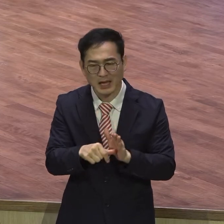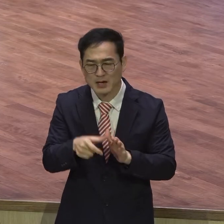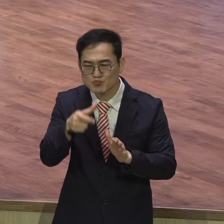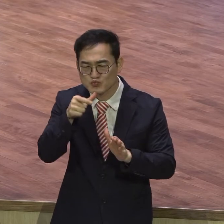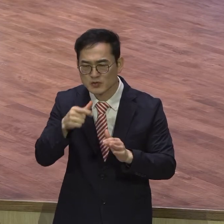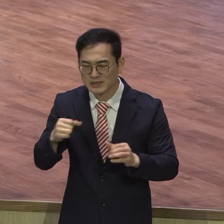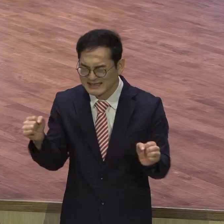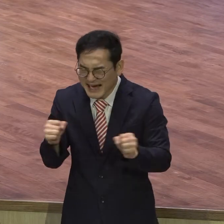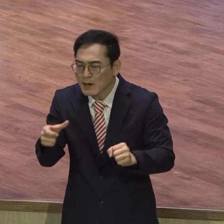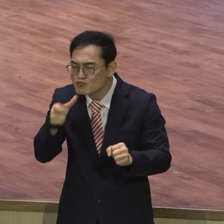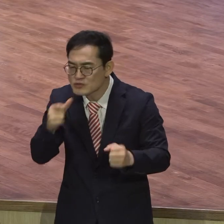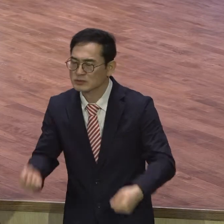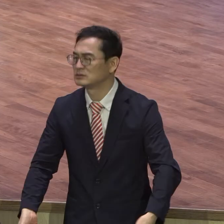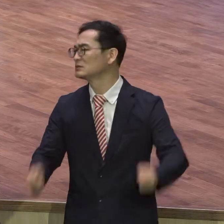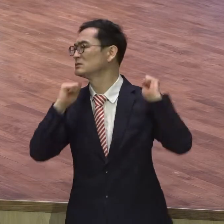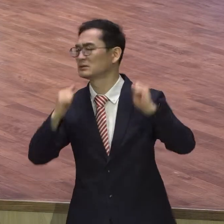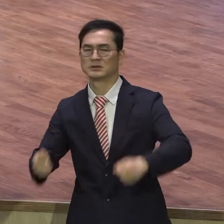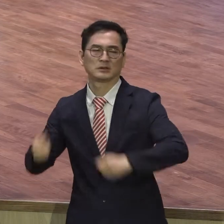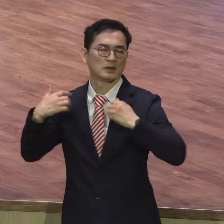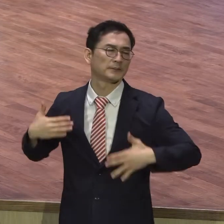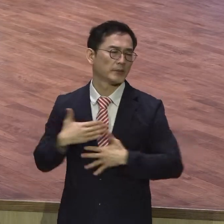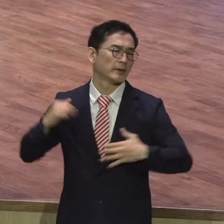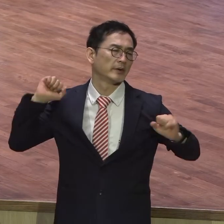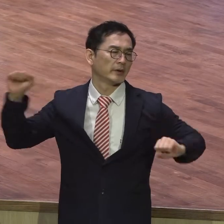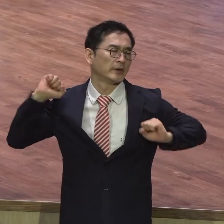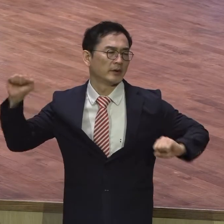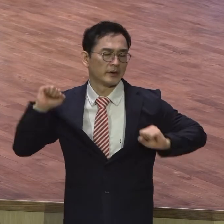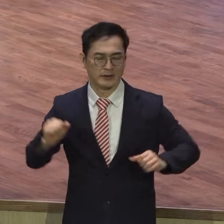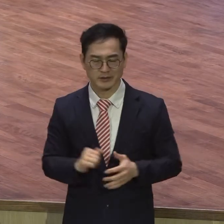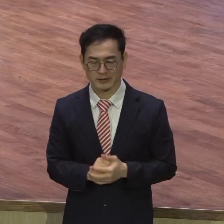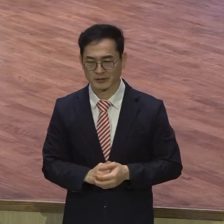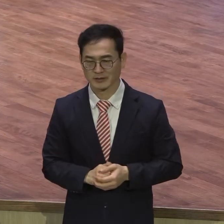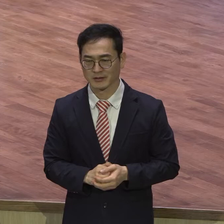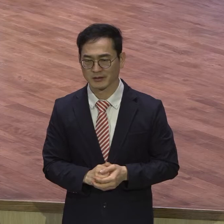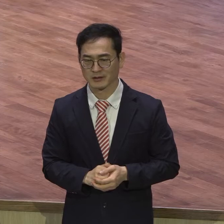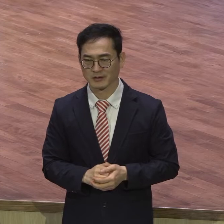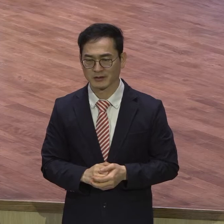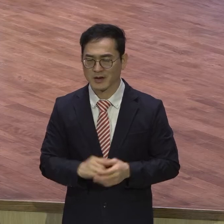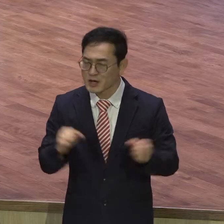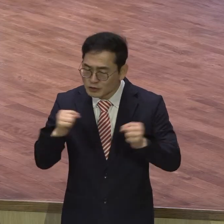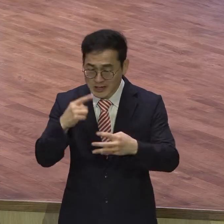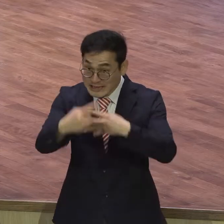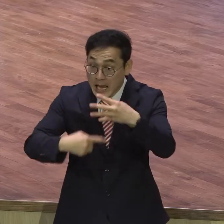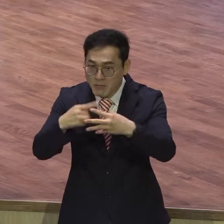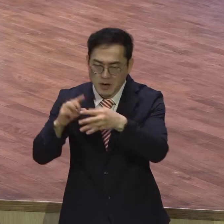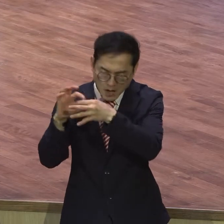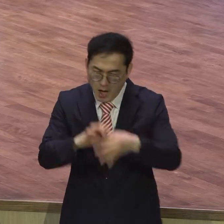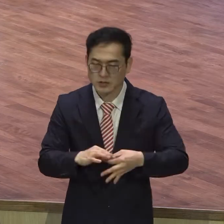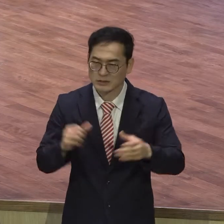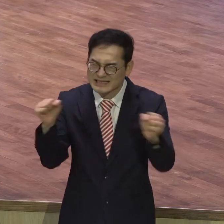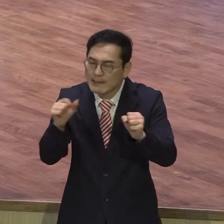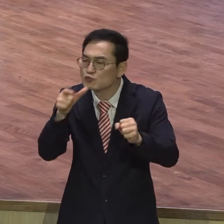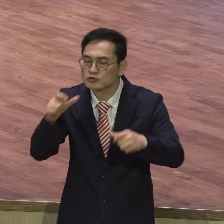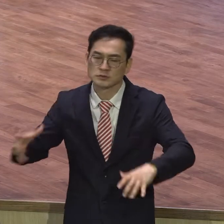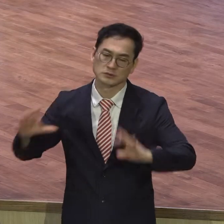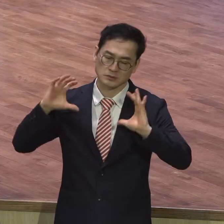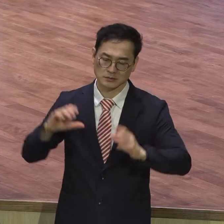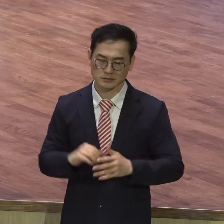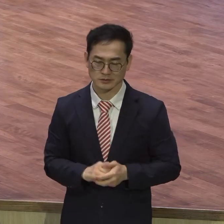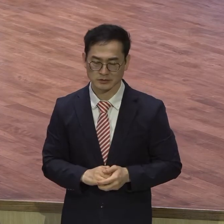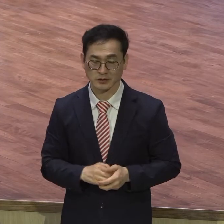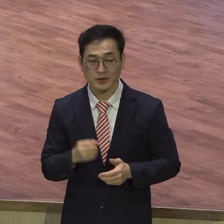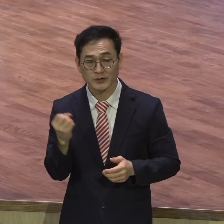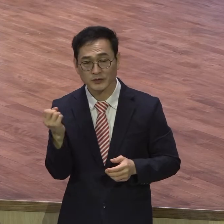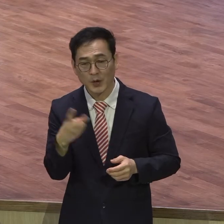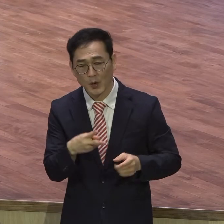뭐 사시사철 모욕을 하고 일어나서 대나무가 한 내가 볼 때 지금